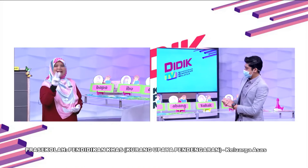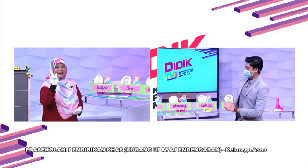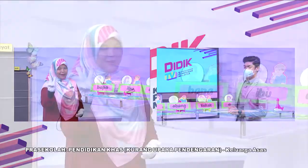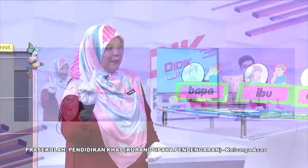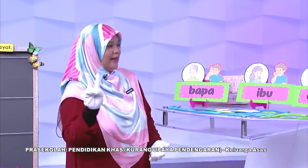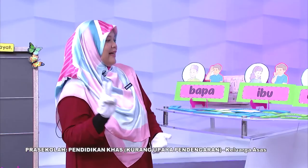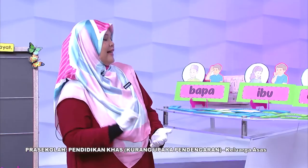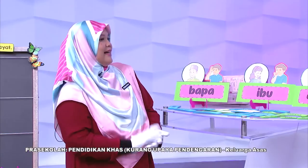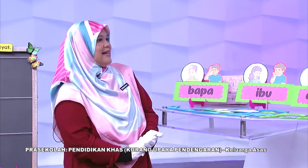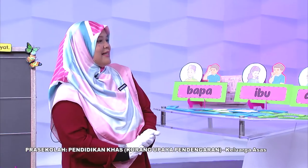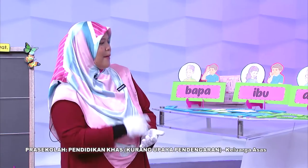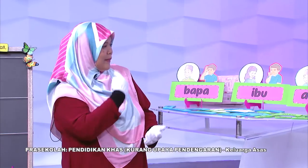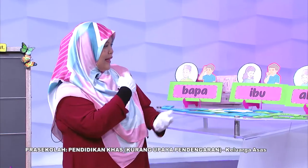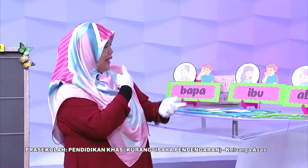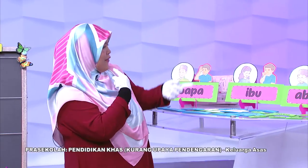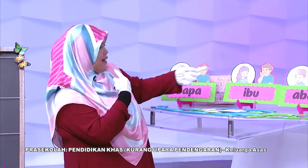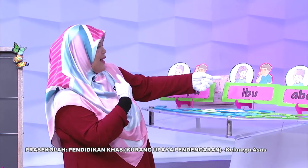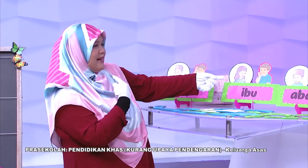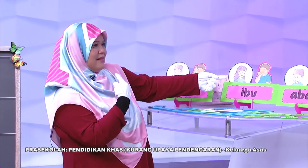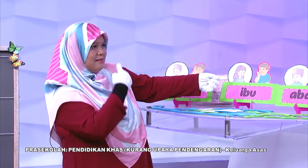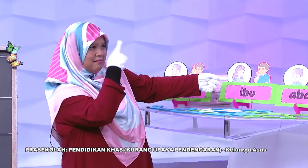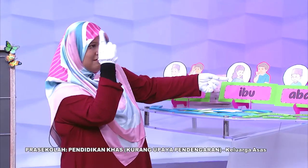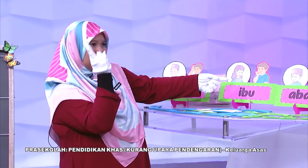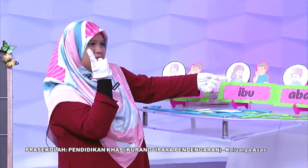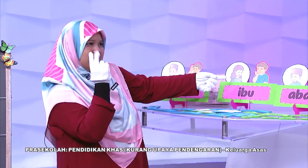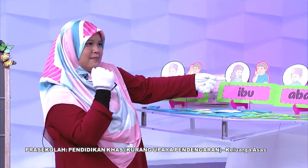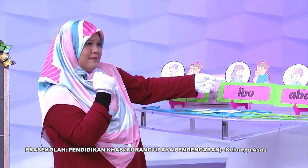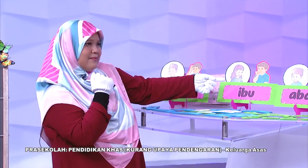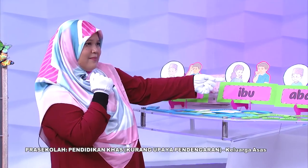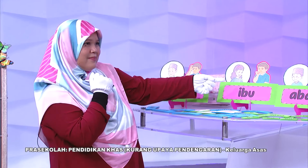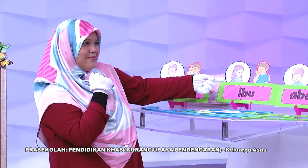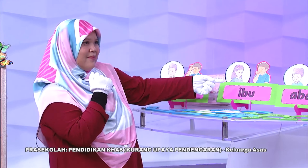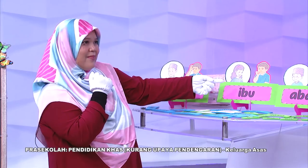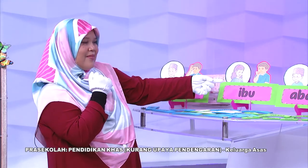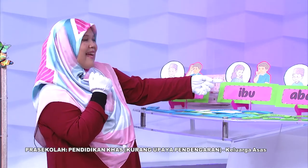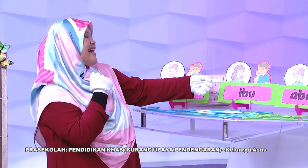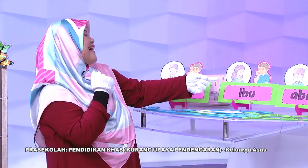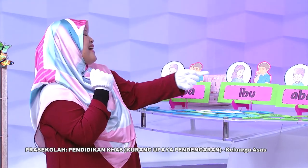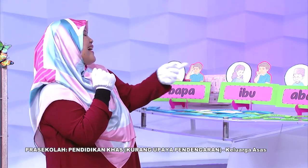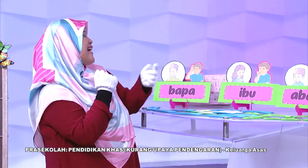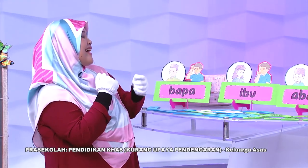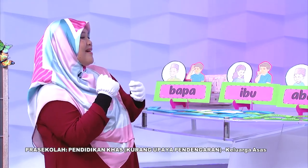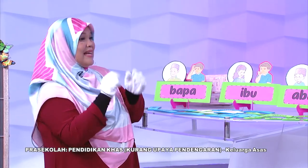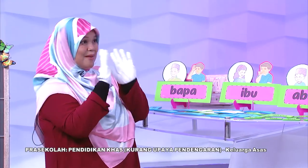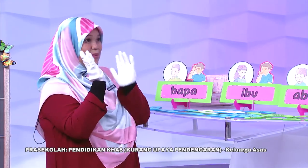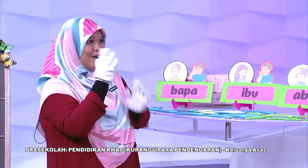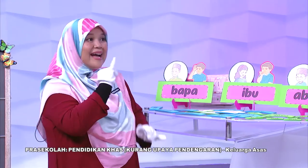yang kedua siap benih fine figura seorang ibu hahaha Ibunya